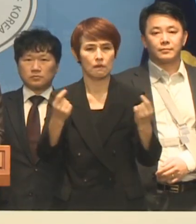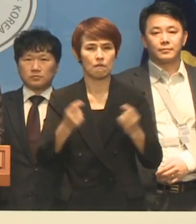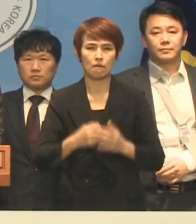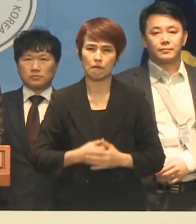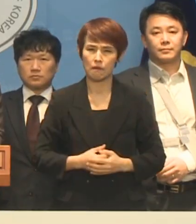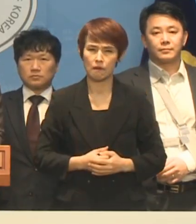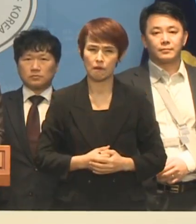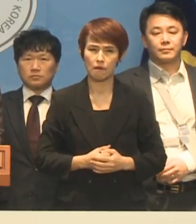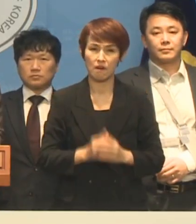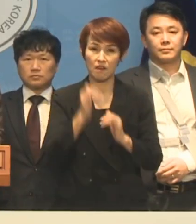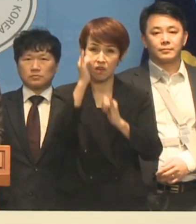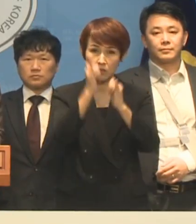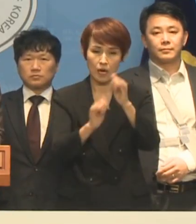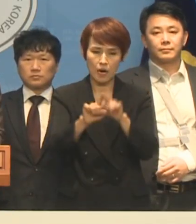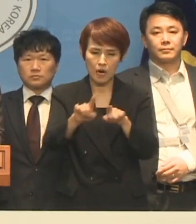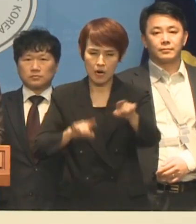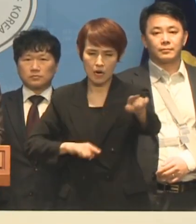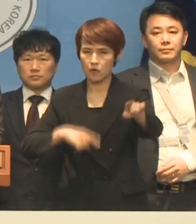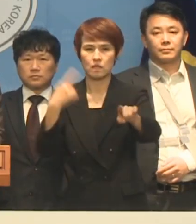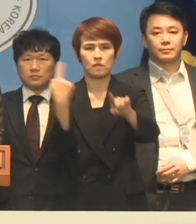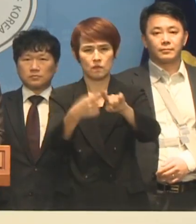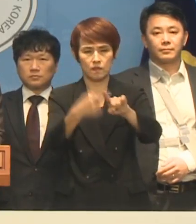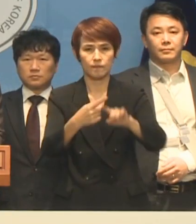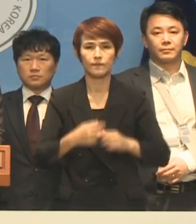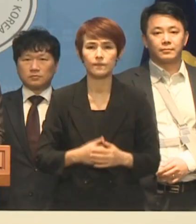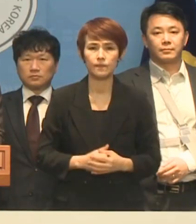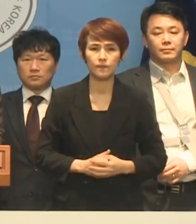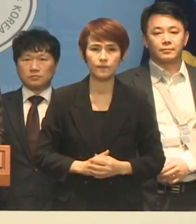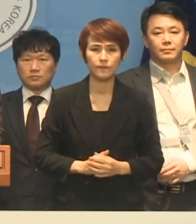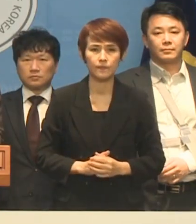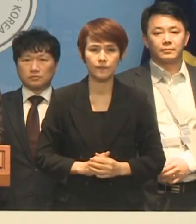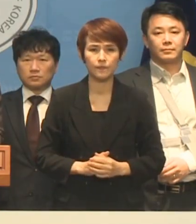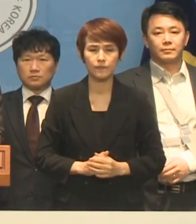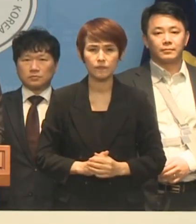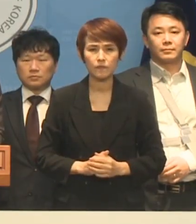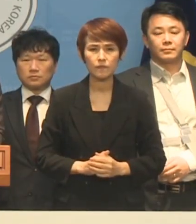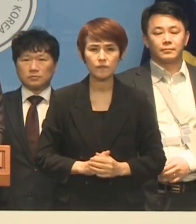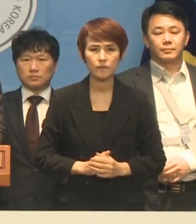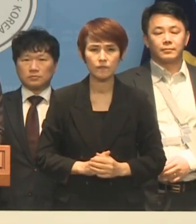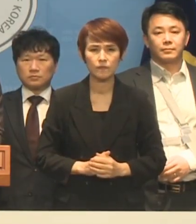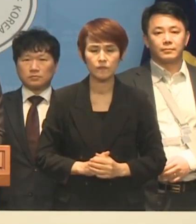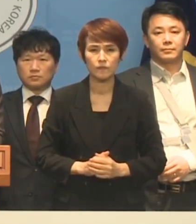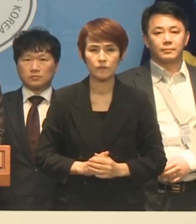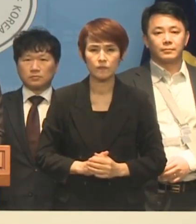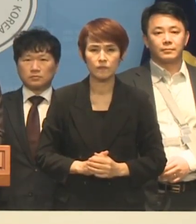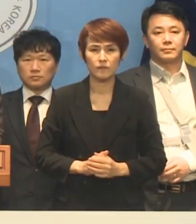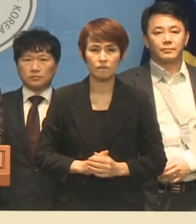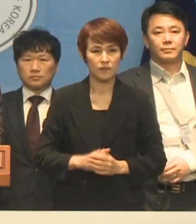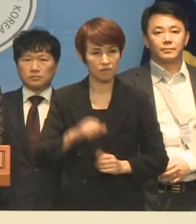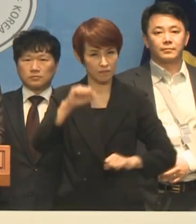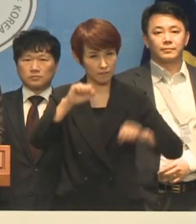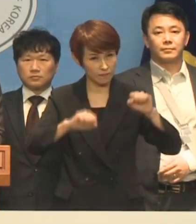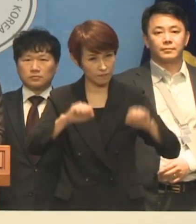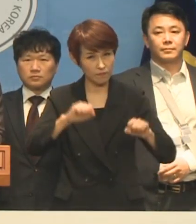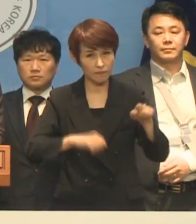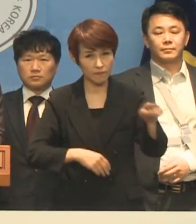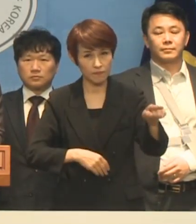역사적인 퇴행이라는 점을 지적받을 수밖에 없습니다. 이러한 행태는